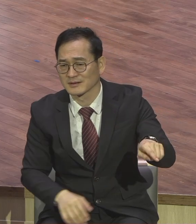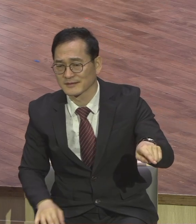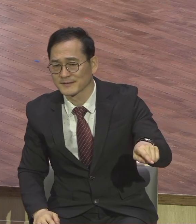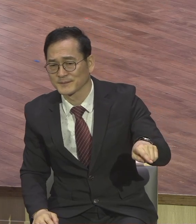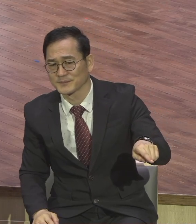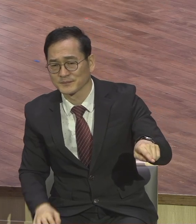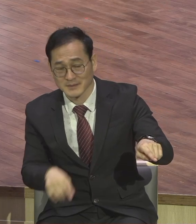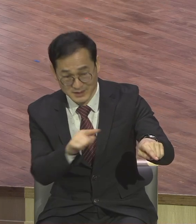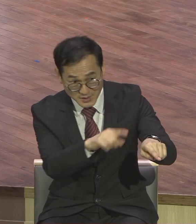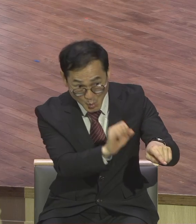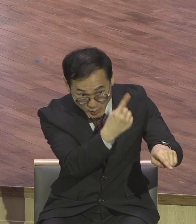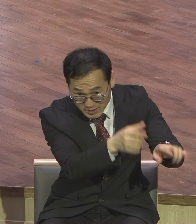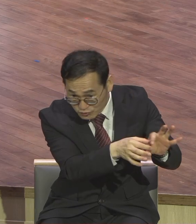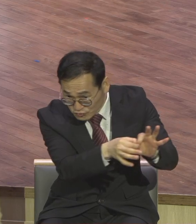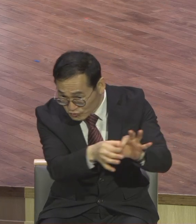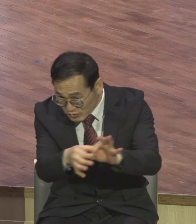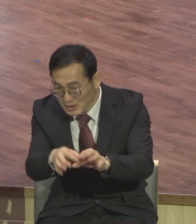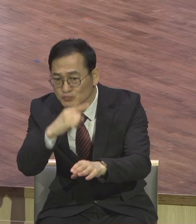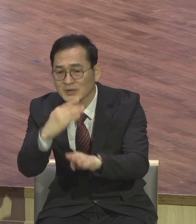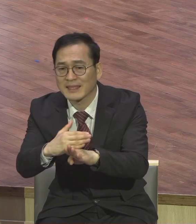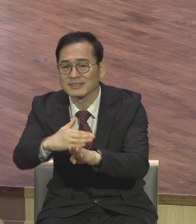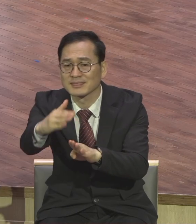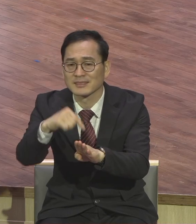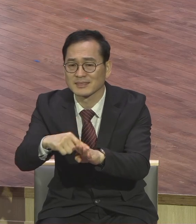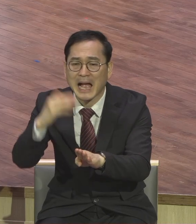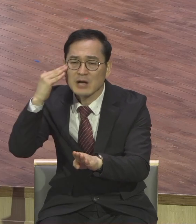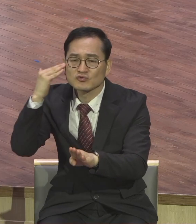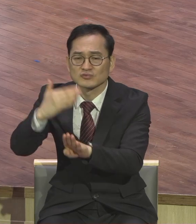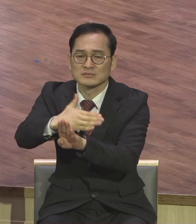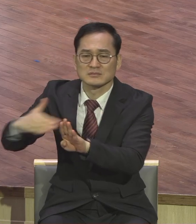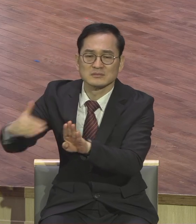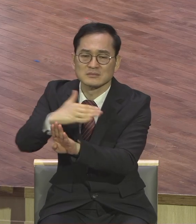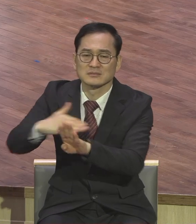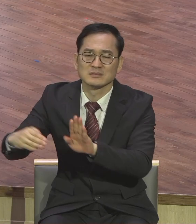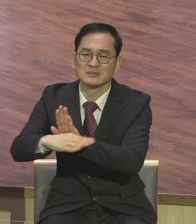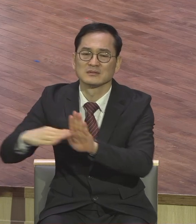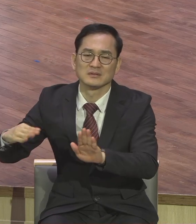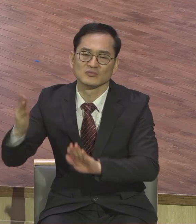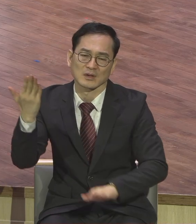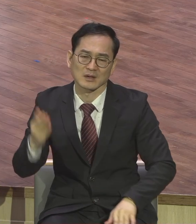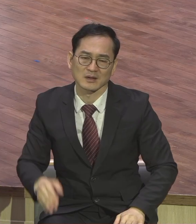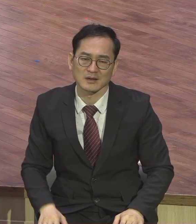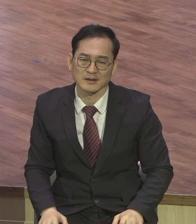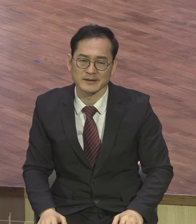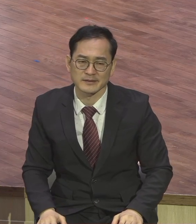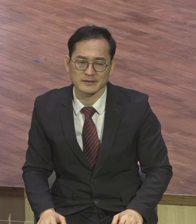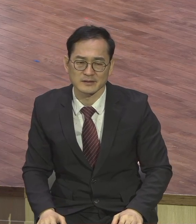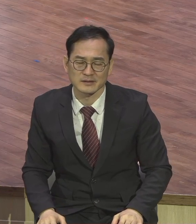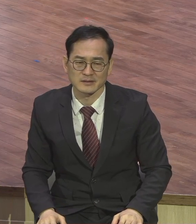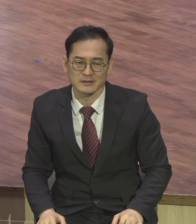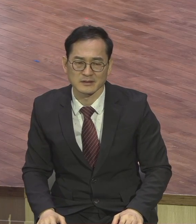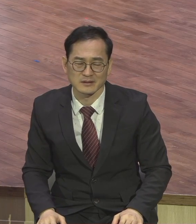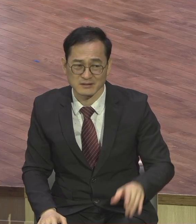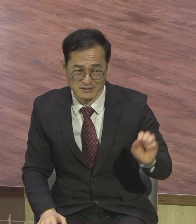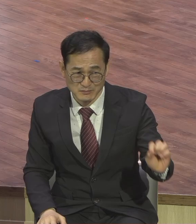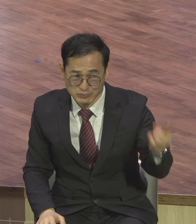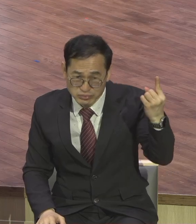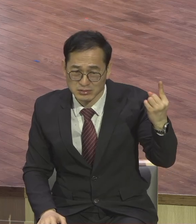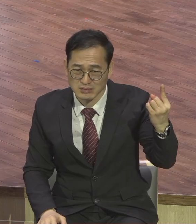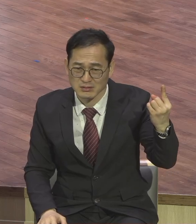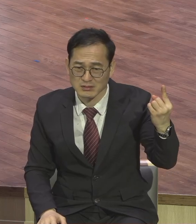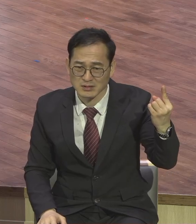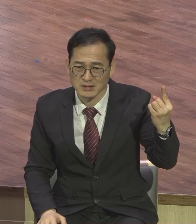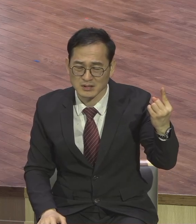지금 자유 잘못 누린 연장선상. 그래서 자유를 잘못 누리면 어떻게 되느냐? 비극이 시작됩니다.